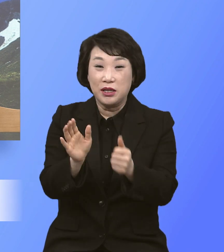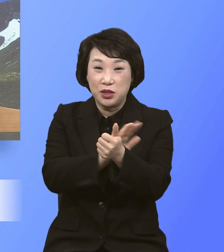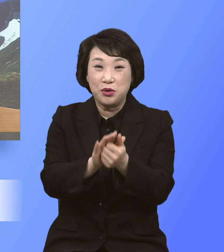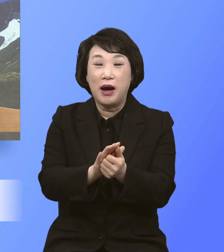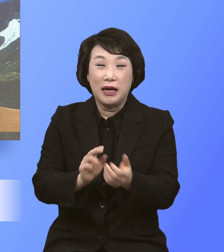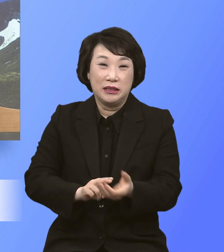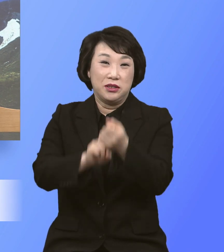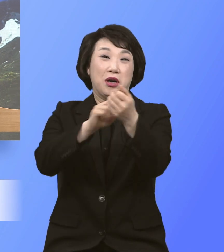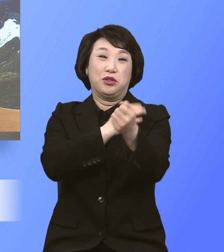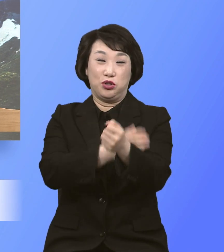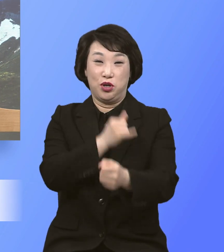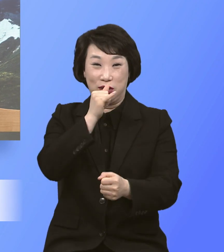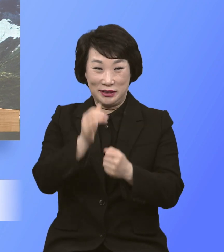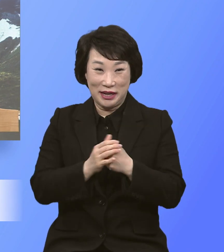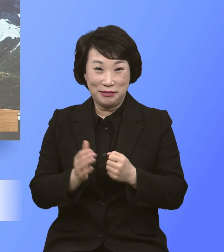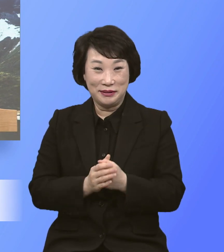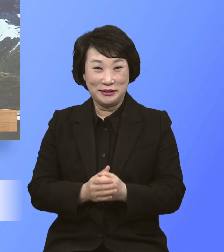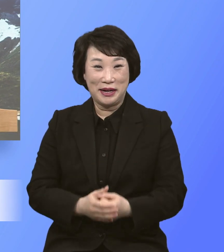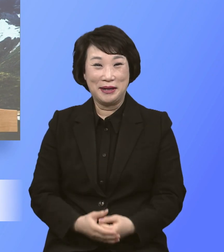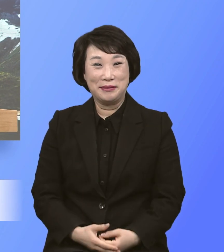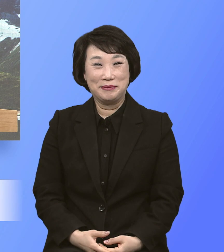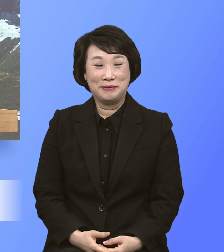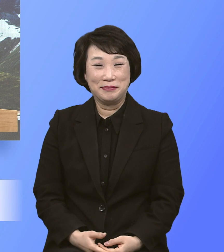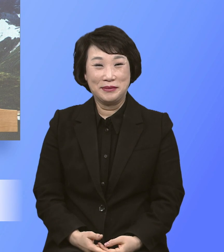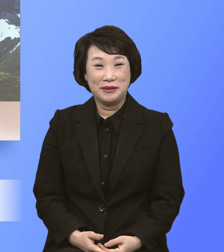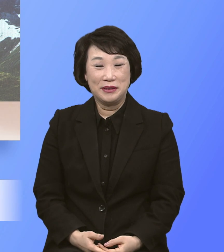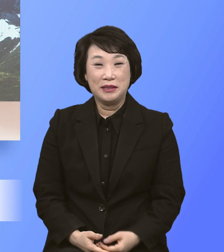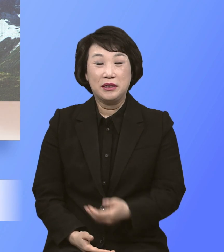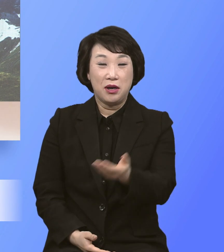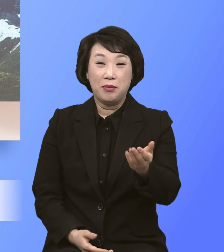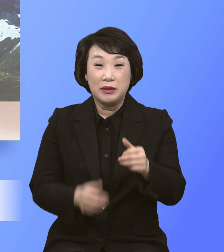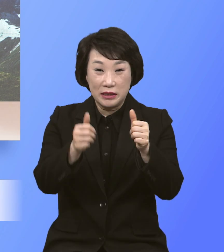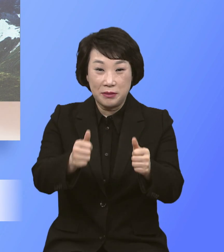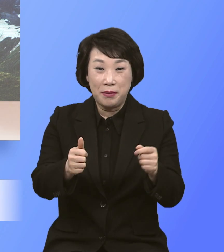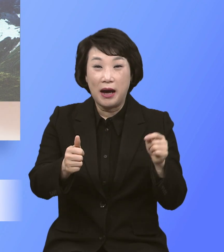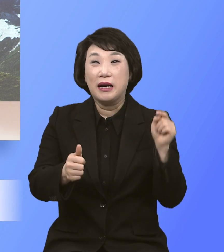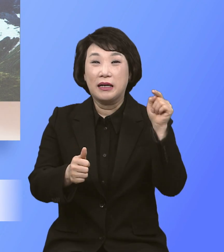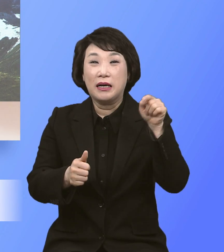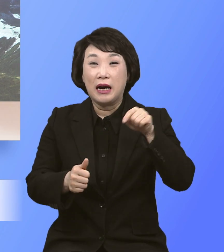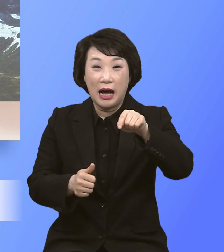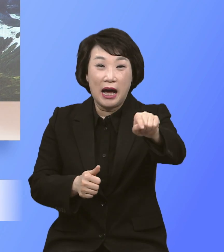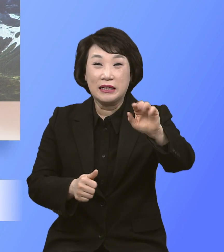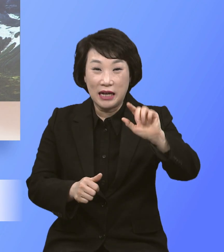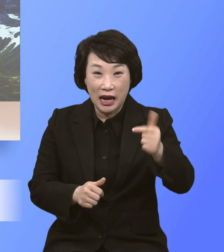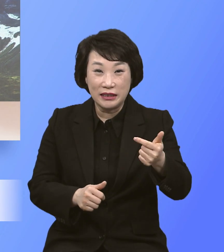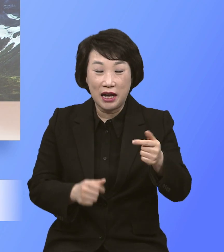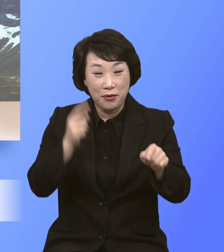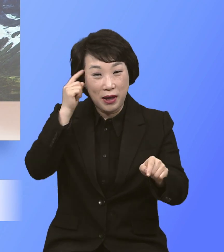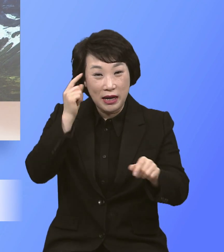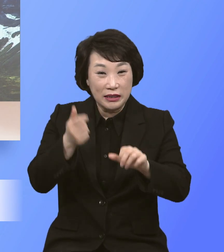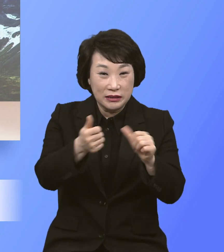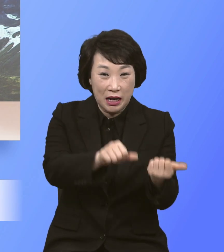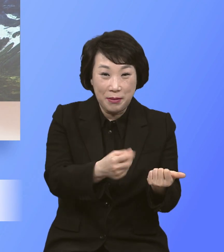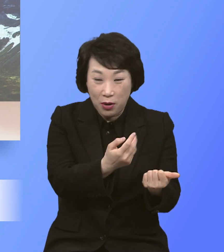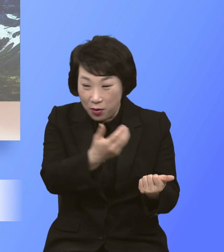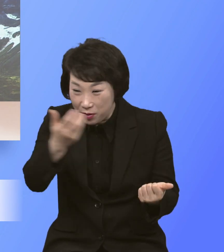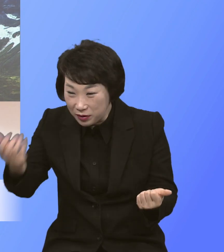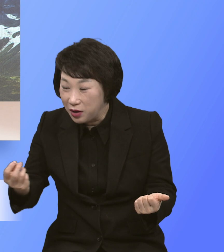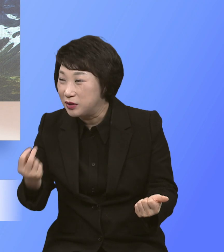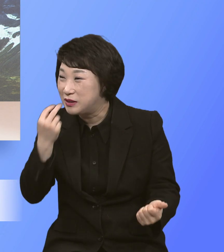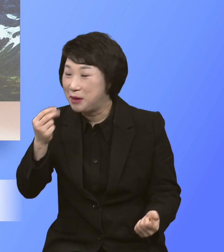능력이 있기 때문이에요. 예, 그리고 심판에 이르지 아니하나니 사망에서